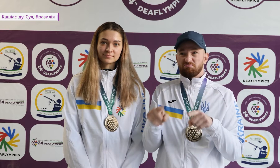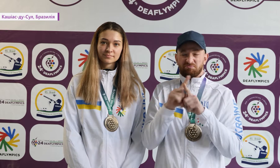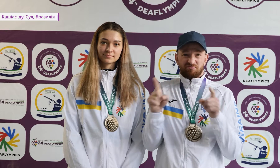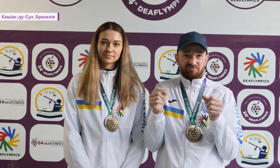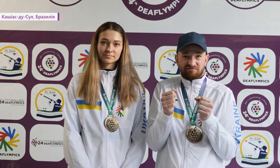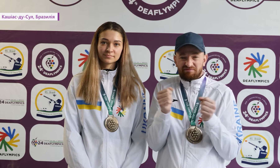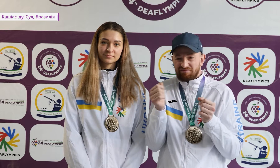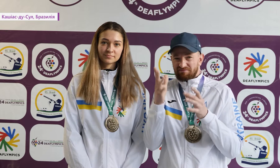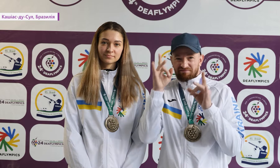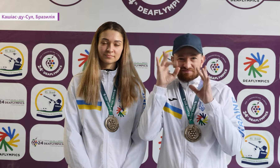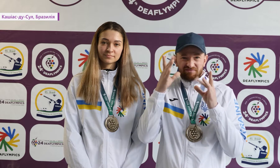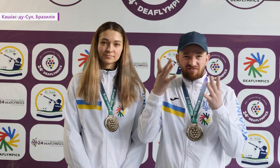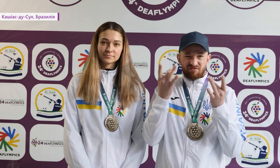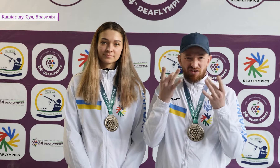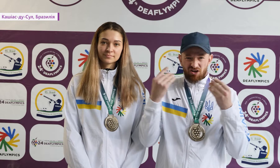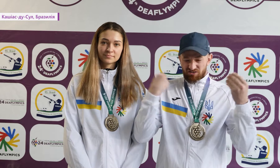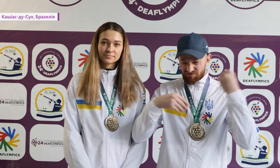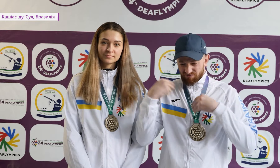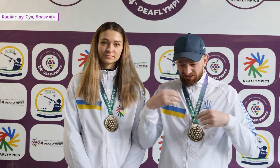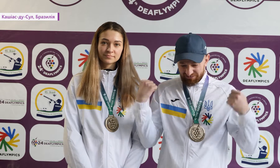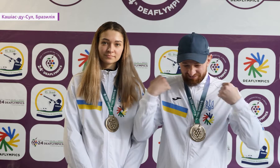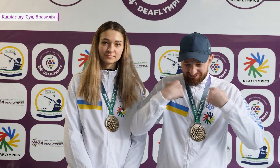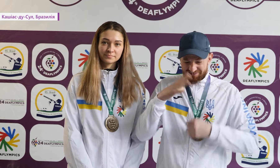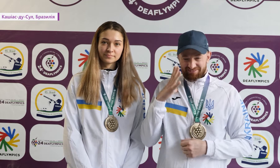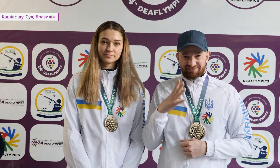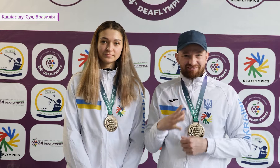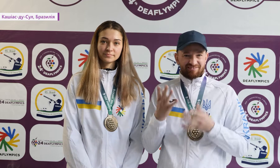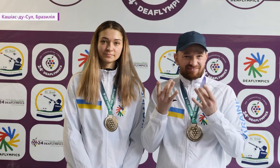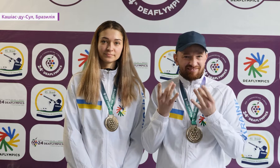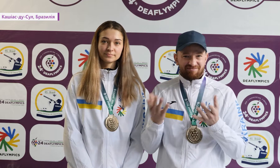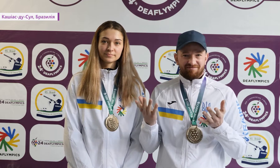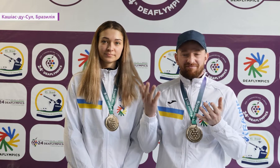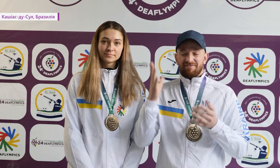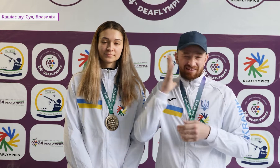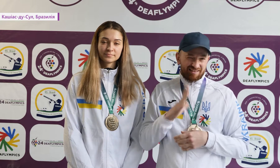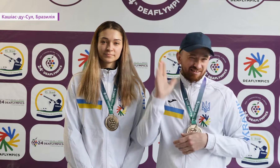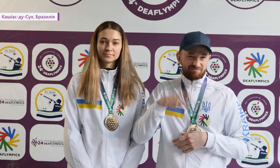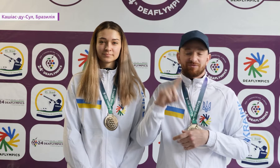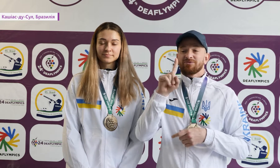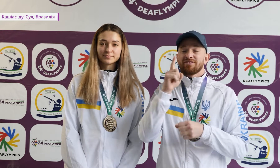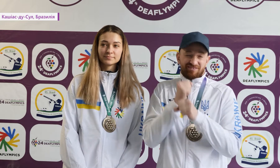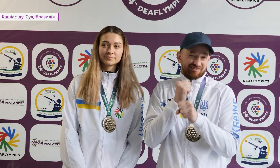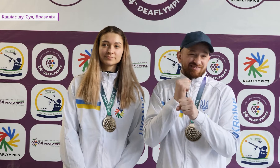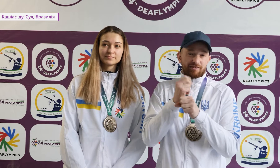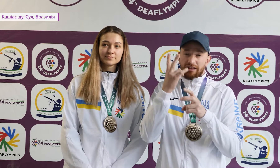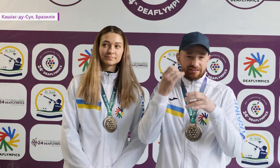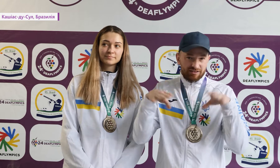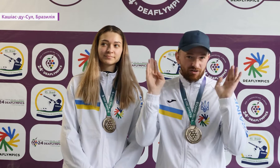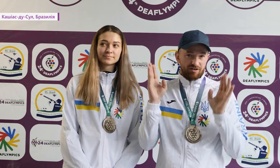зовсім інші умови, влажність висока, багато речей на себе вдягаєш, але все одно ми не здавалися